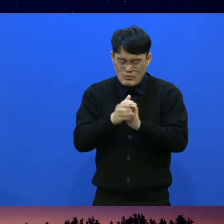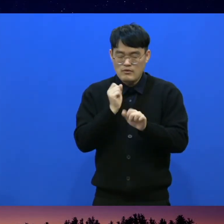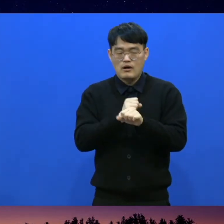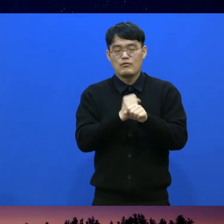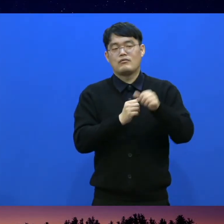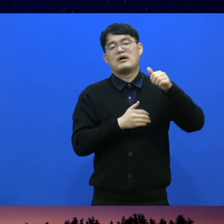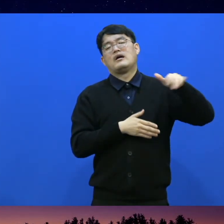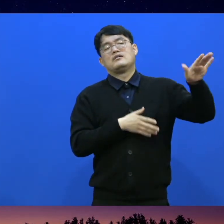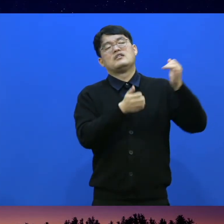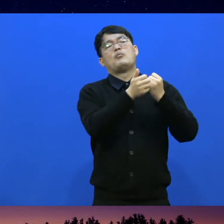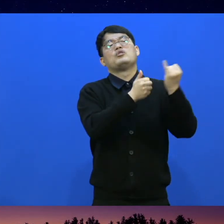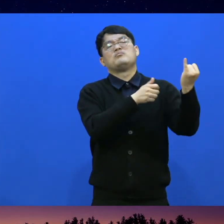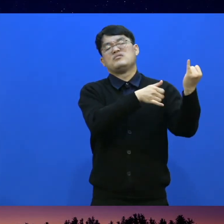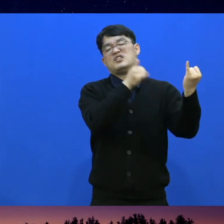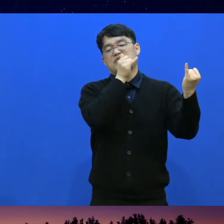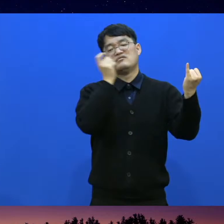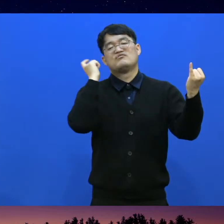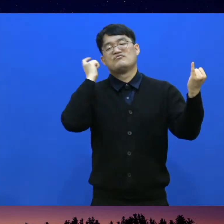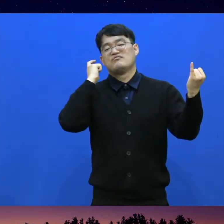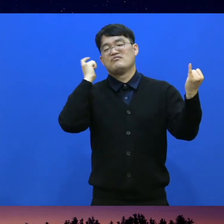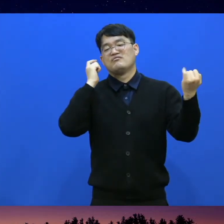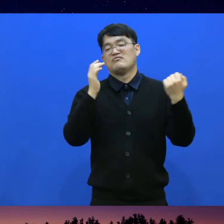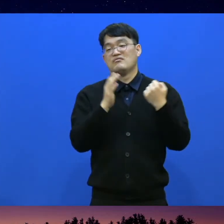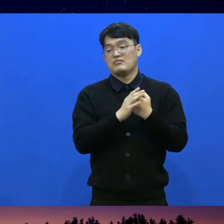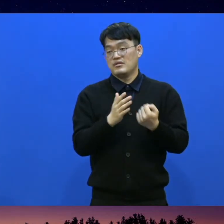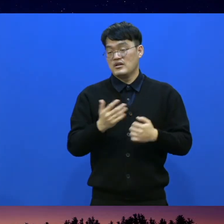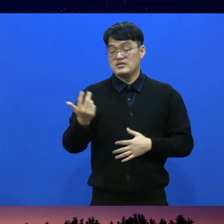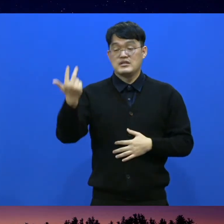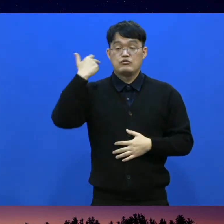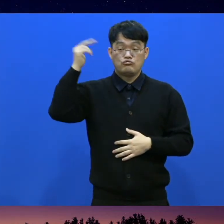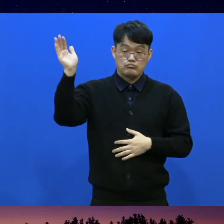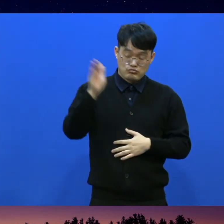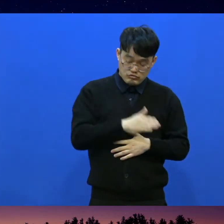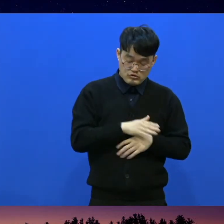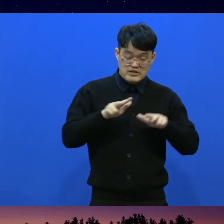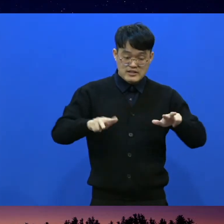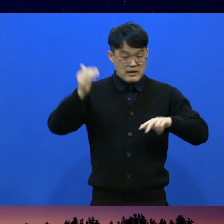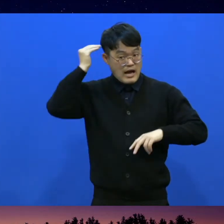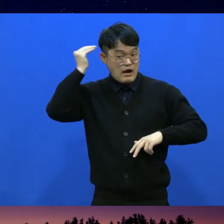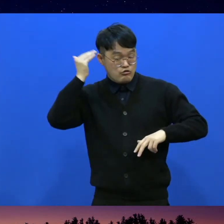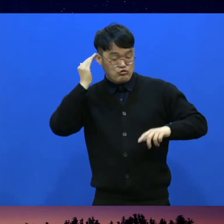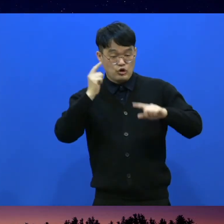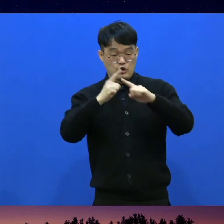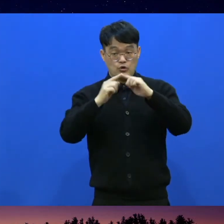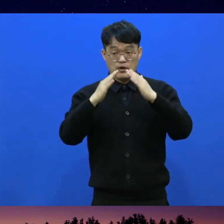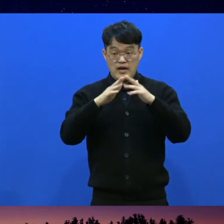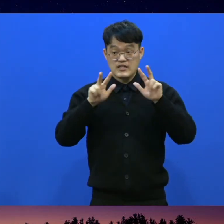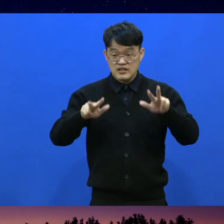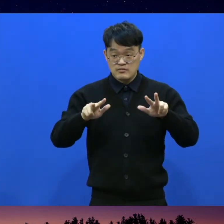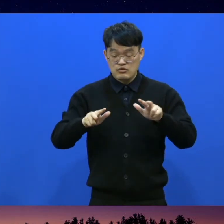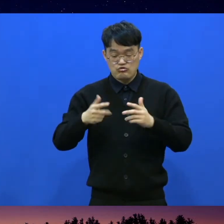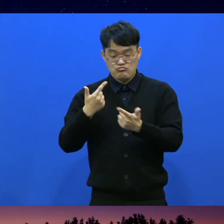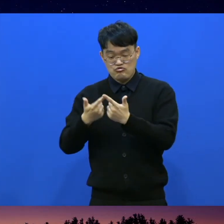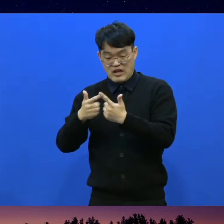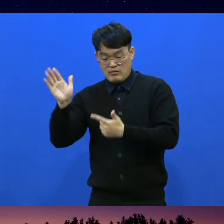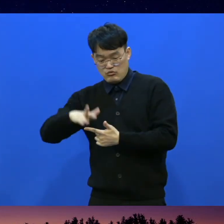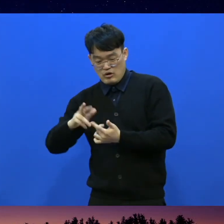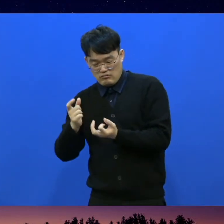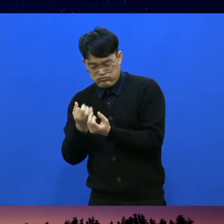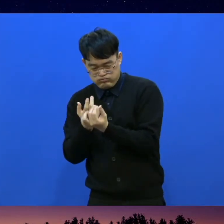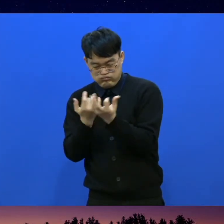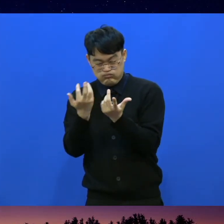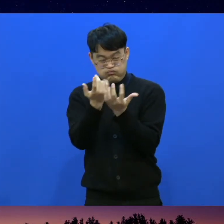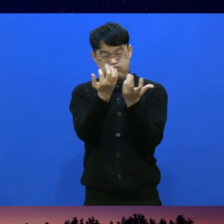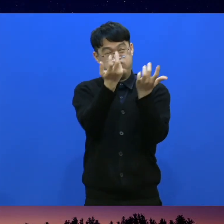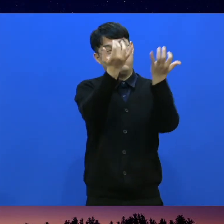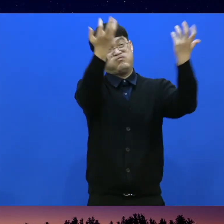있어요. 그러니까 이 지난주 로또부터 시작해서 한국교회 기도불이 붙는 역사가 일어나야 되는데 우리가